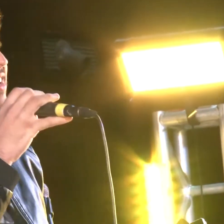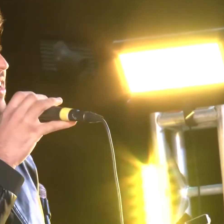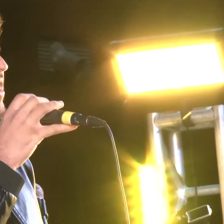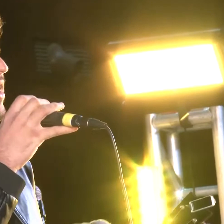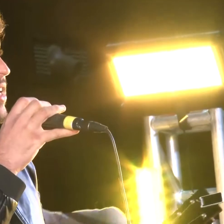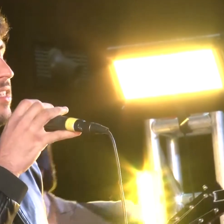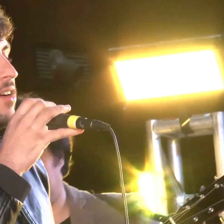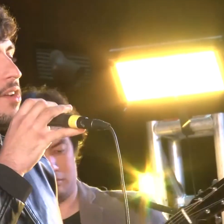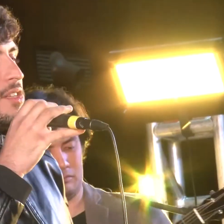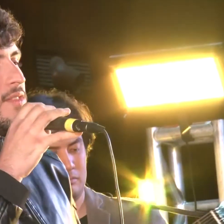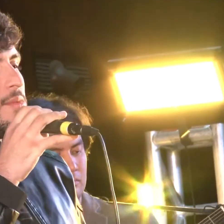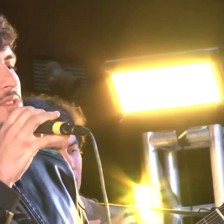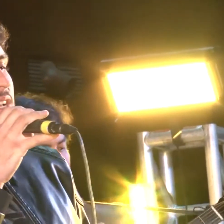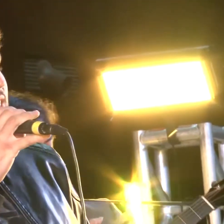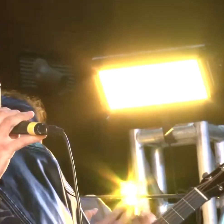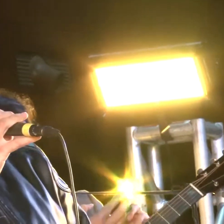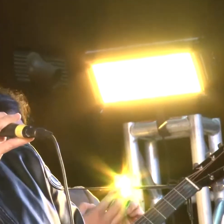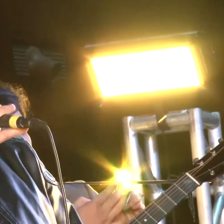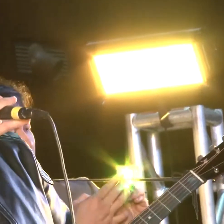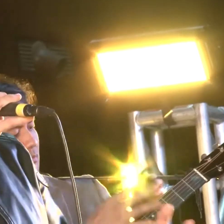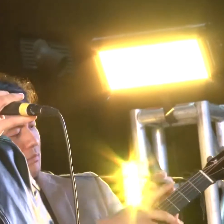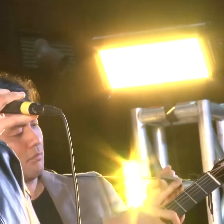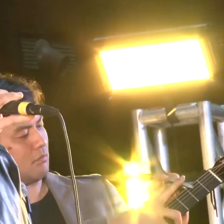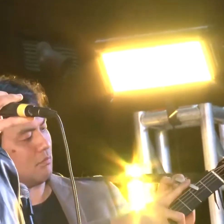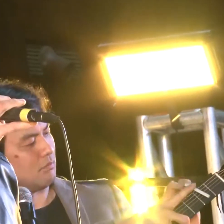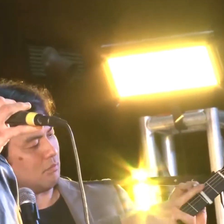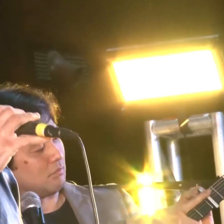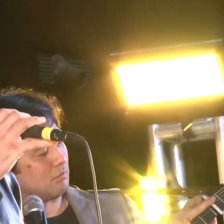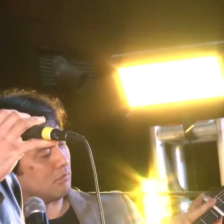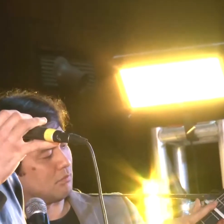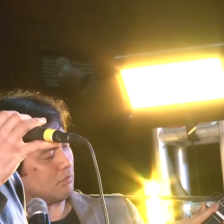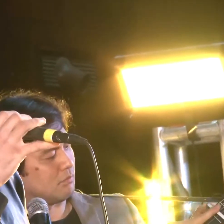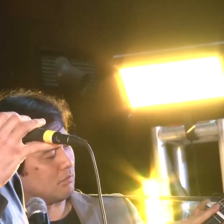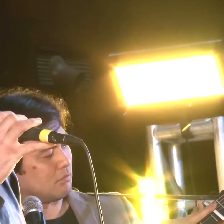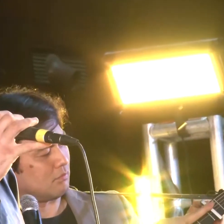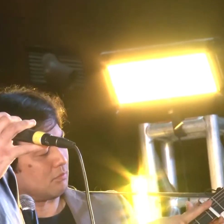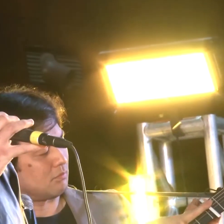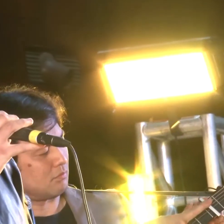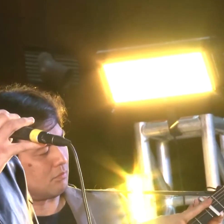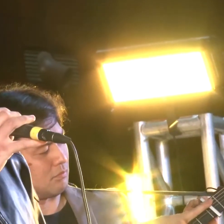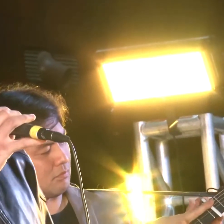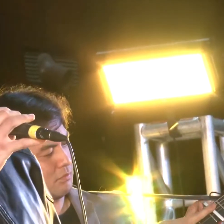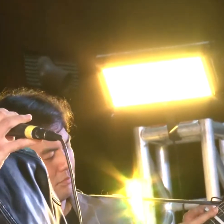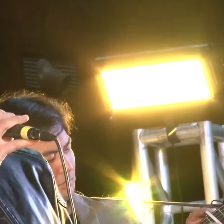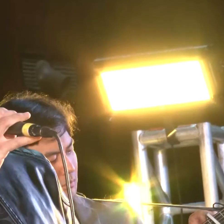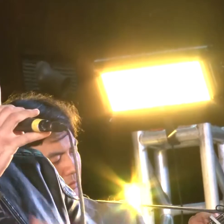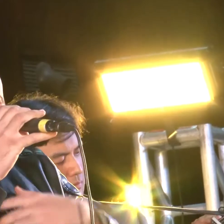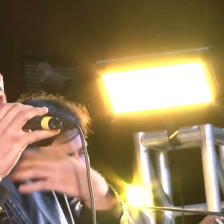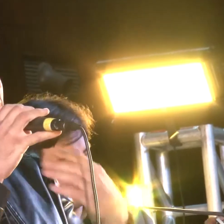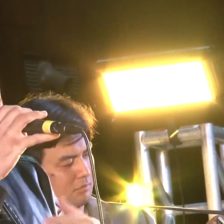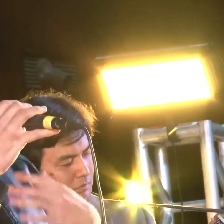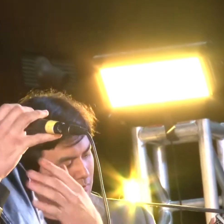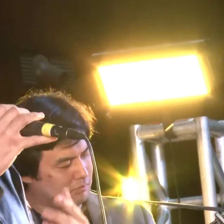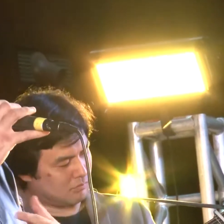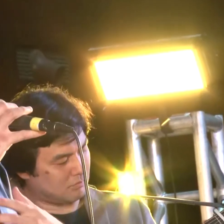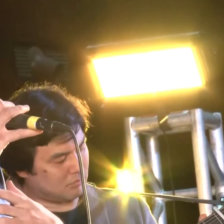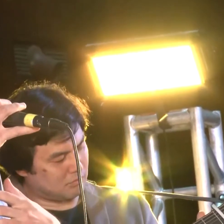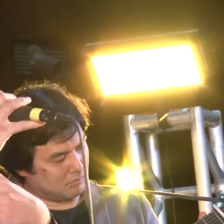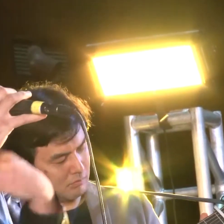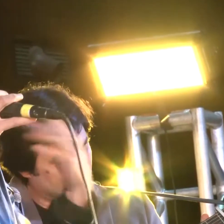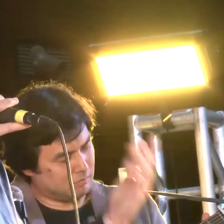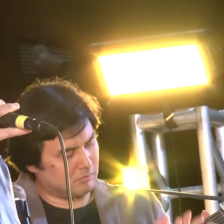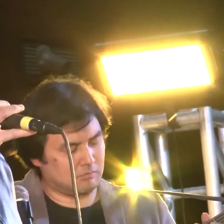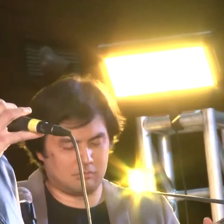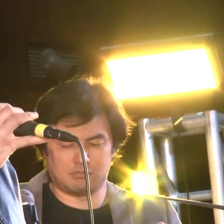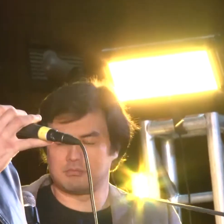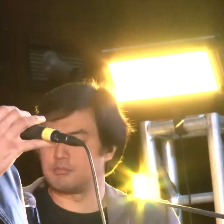né? Então nós vamos cantar essa versão também em inglês dessa música. E o nosso coração realmente arde para que